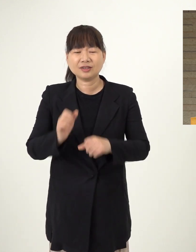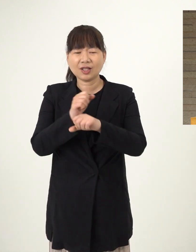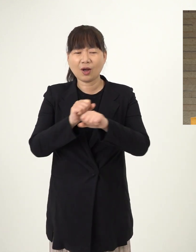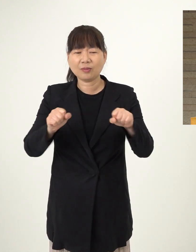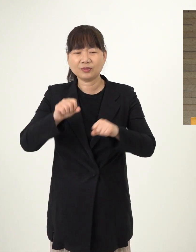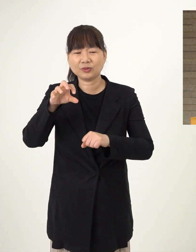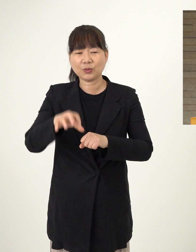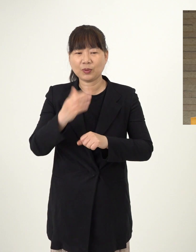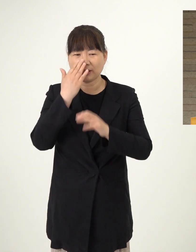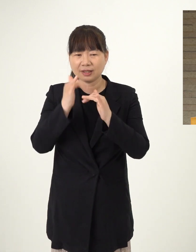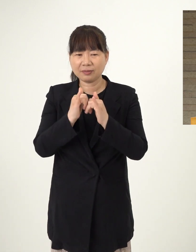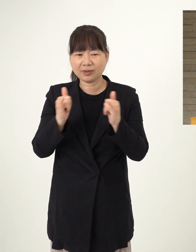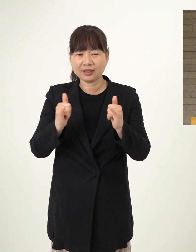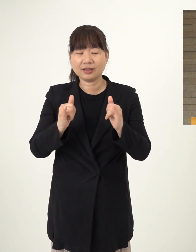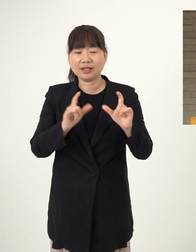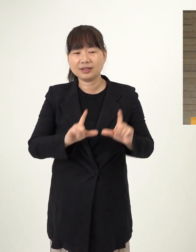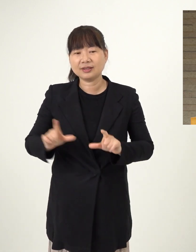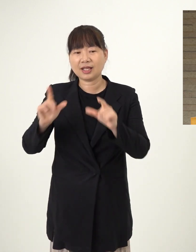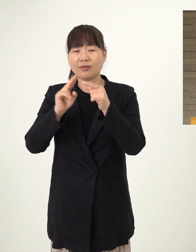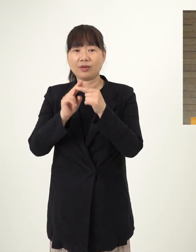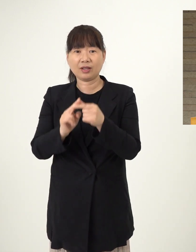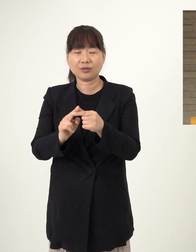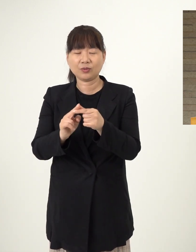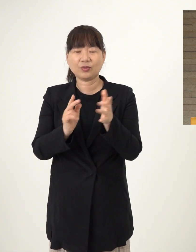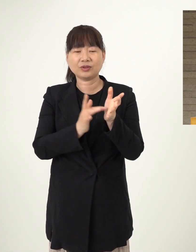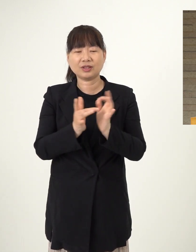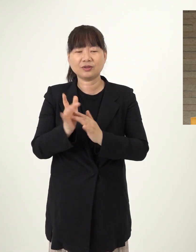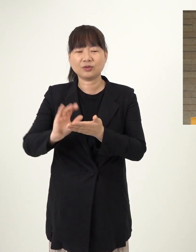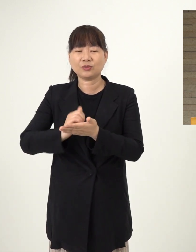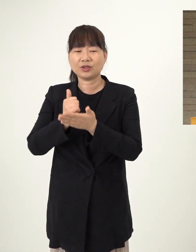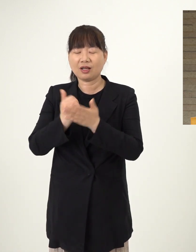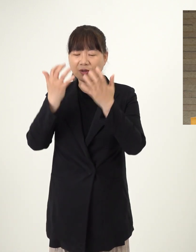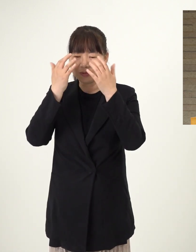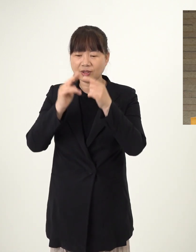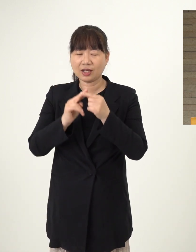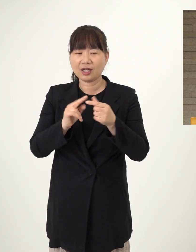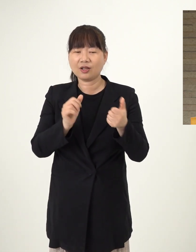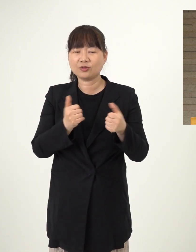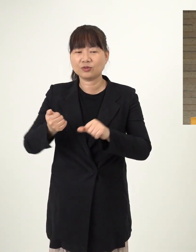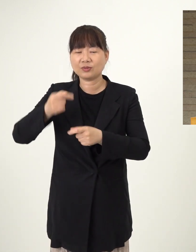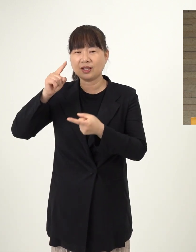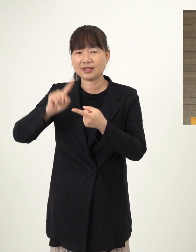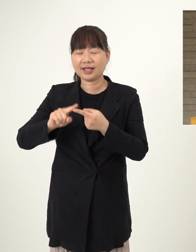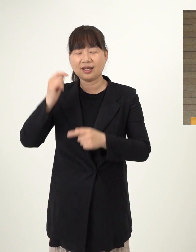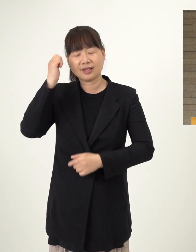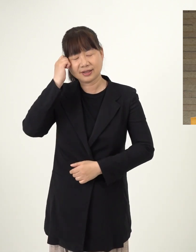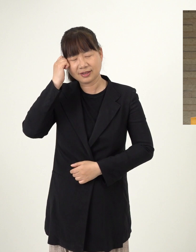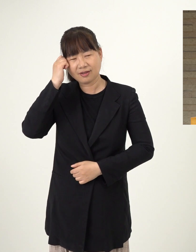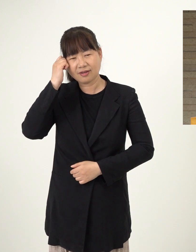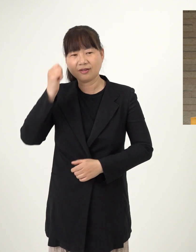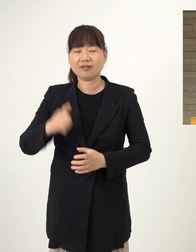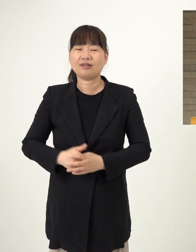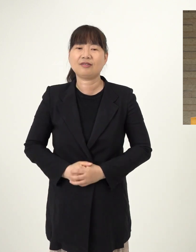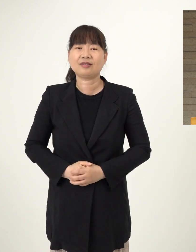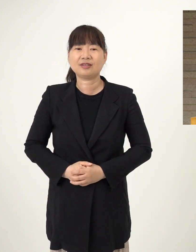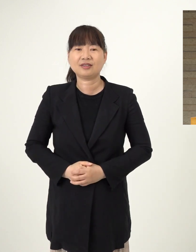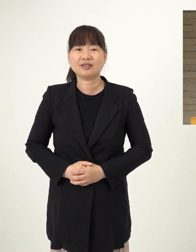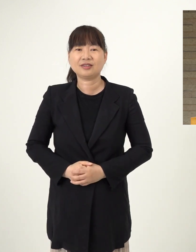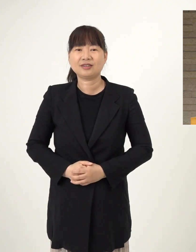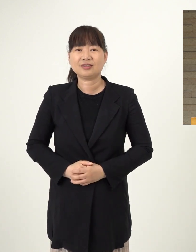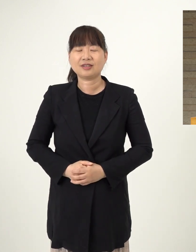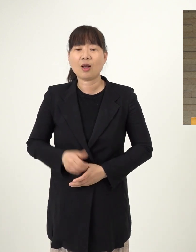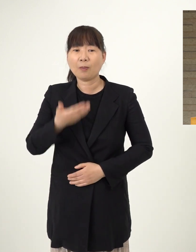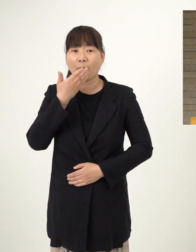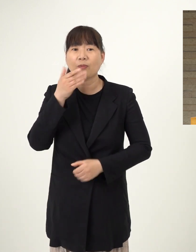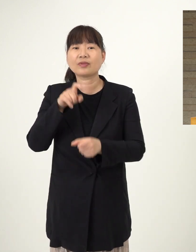광야의 이스라엘 백성들의 삶과 예수 그리스도의 고난과 죽음을 기억하면서